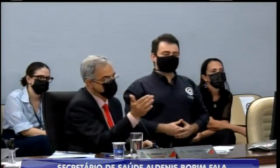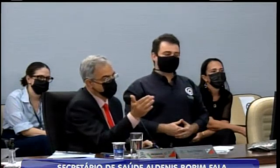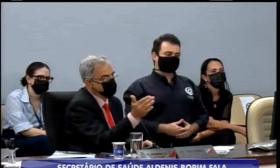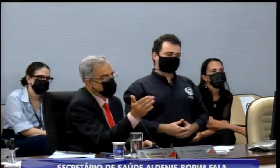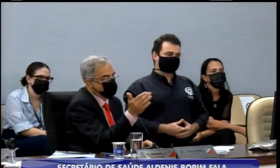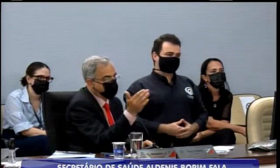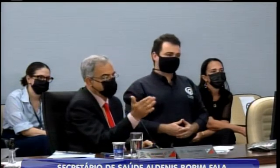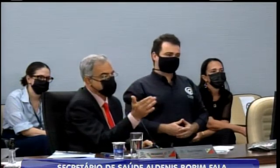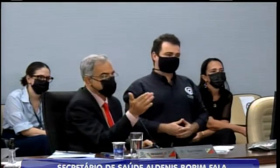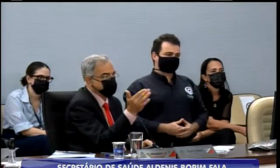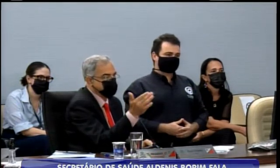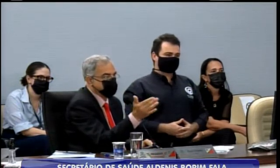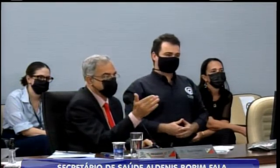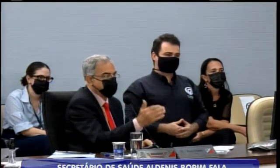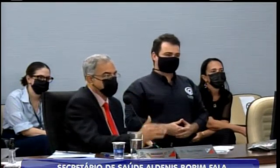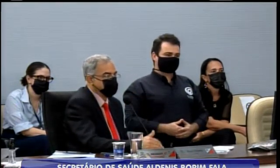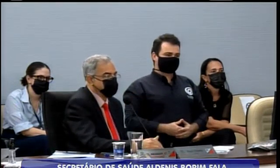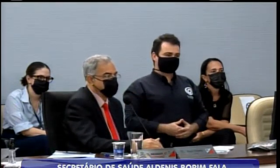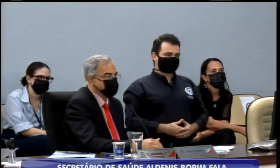Eu peço